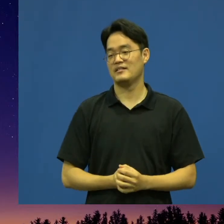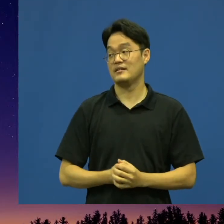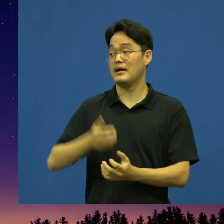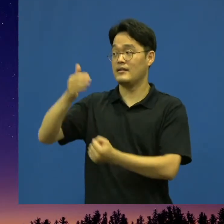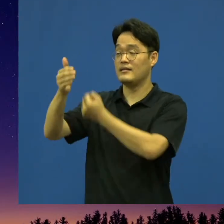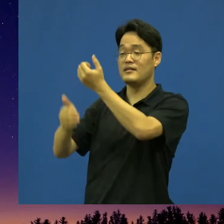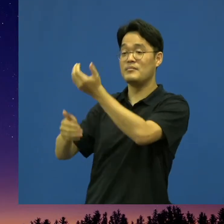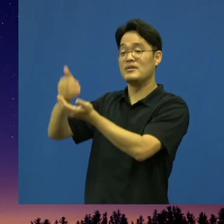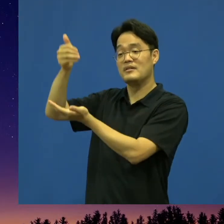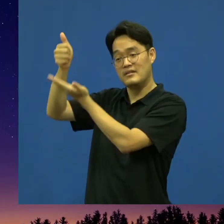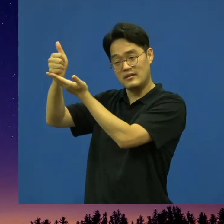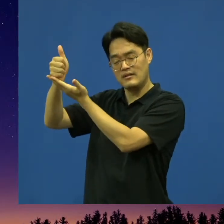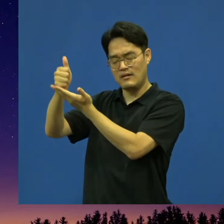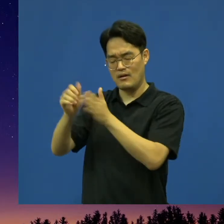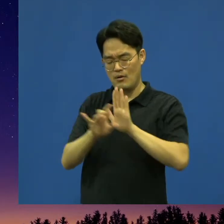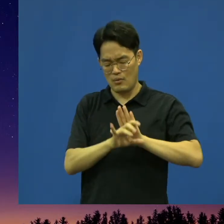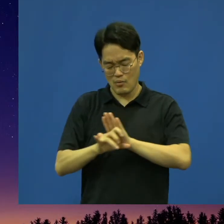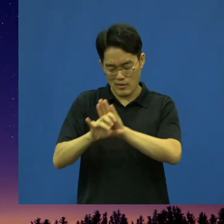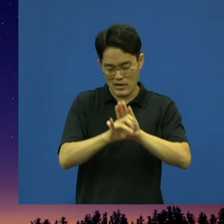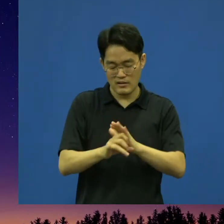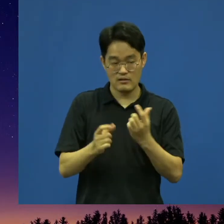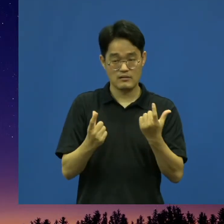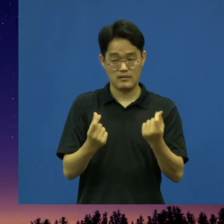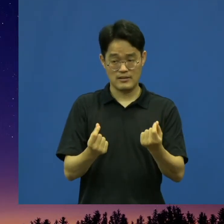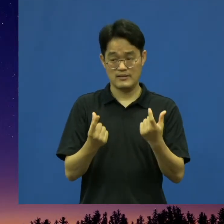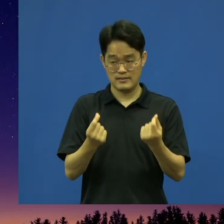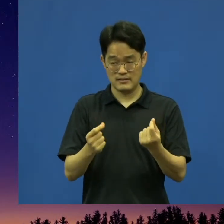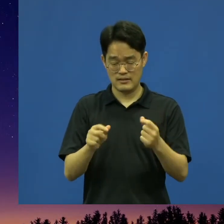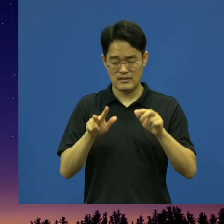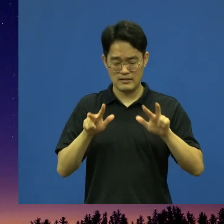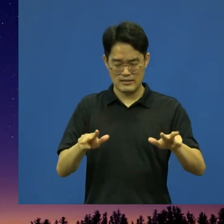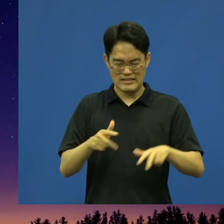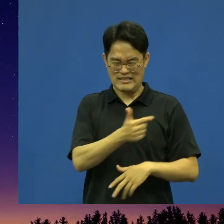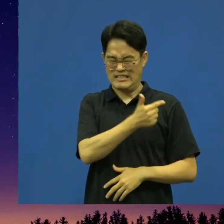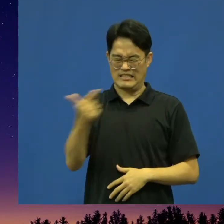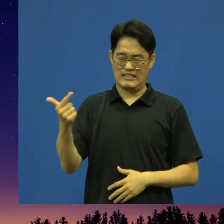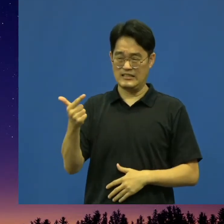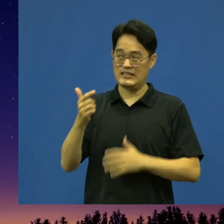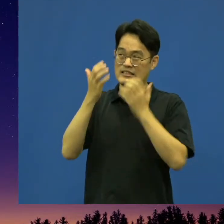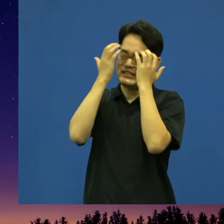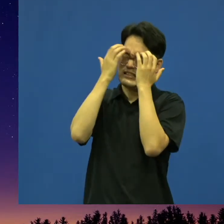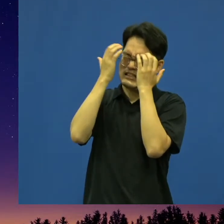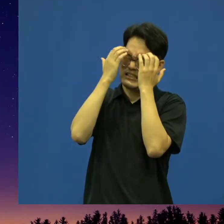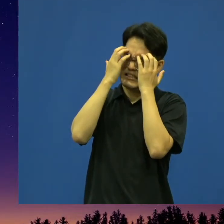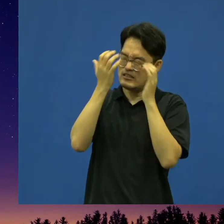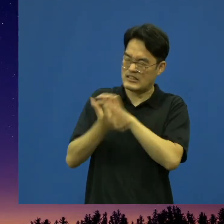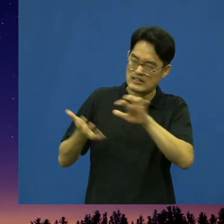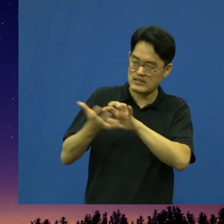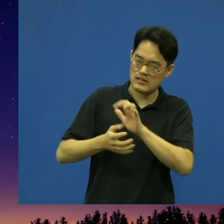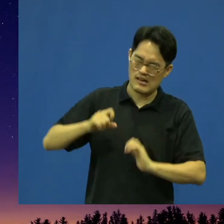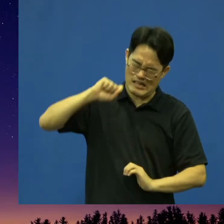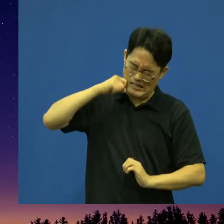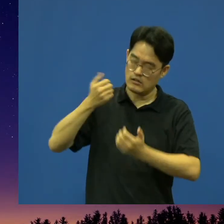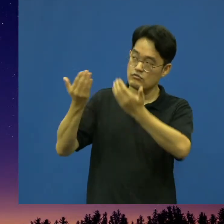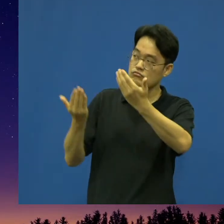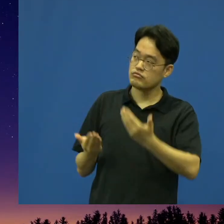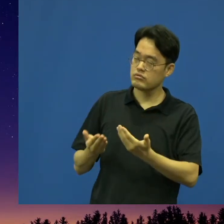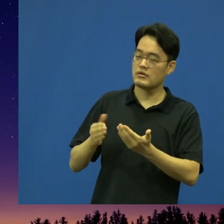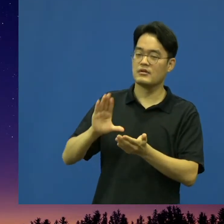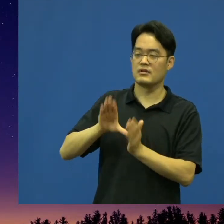하나님께서 코로나19 같은 이 큰 어려움을 우리에게 주실 때 뭘